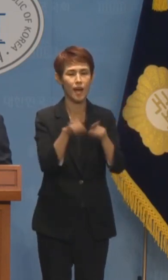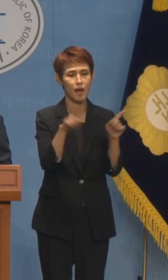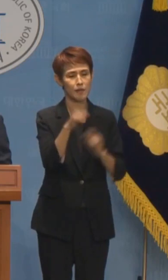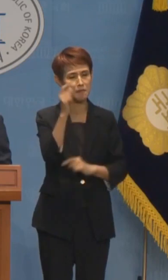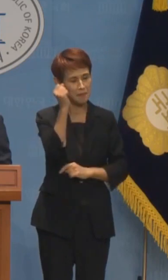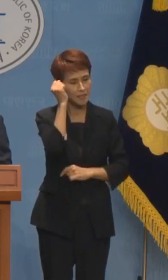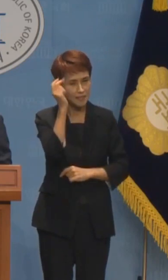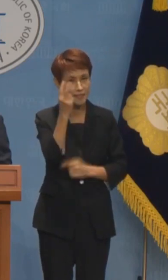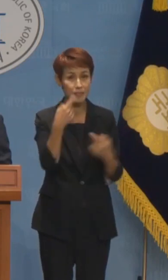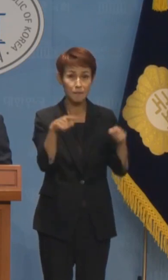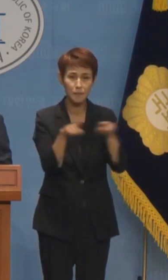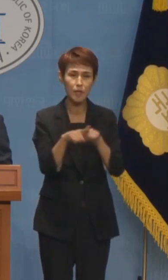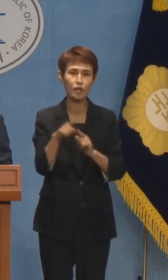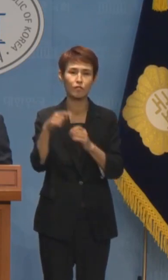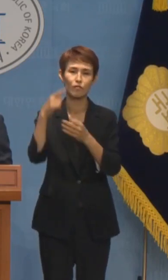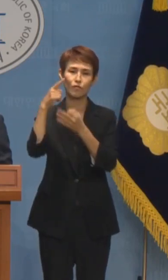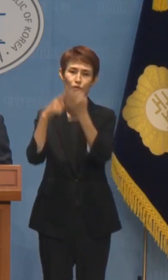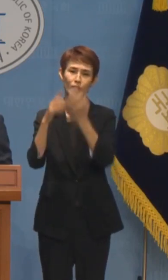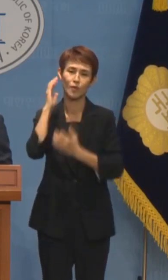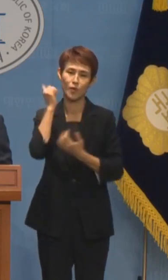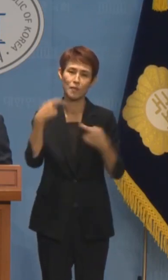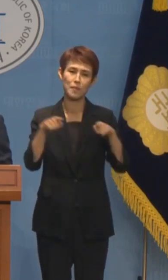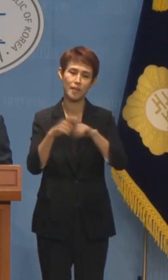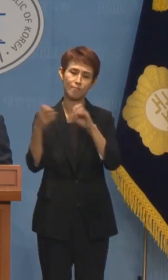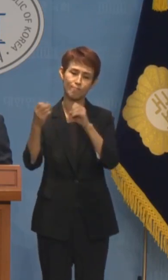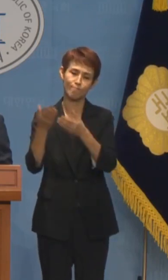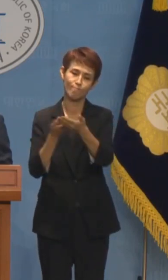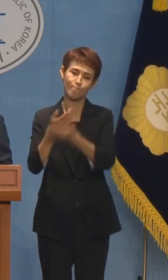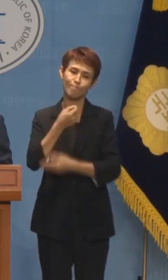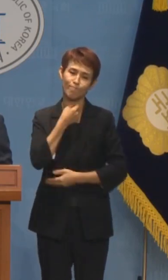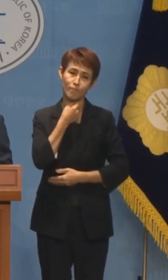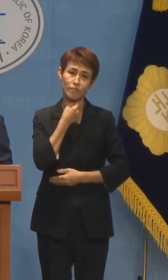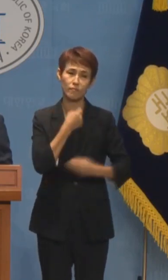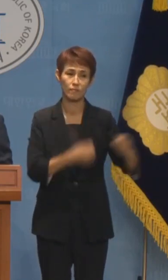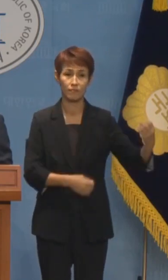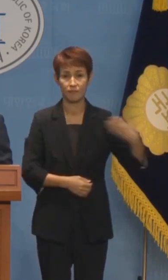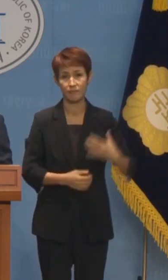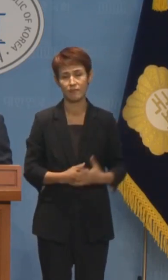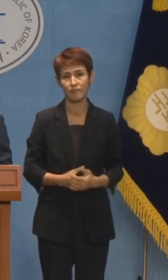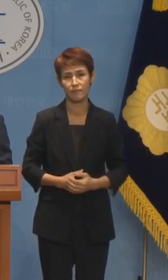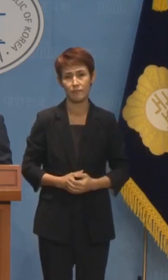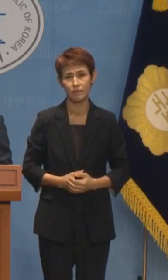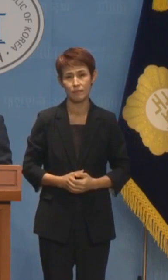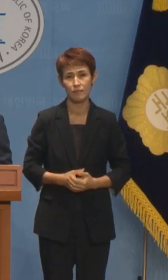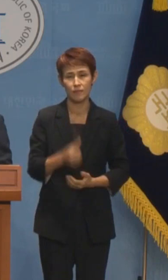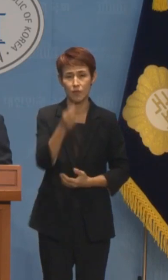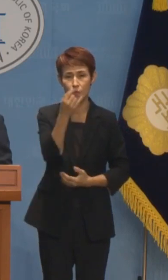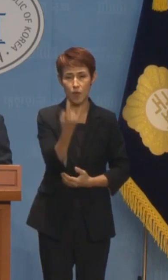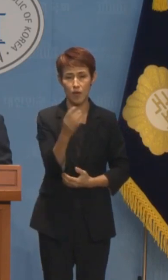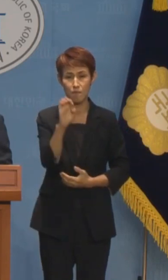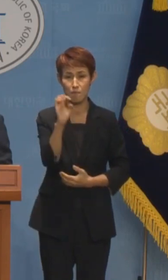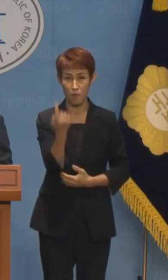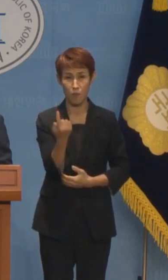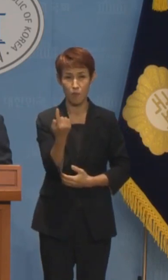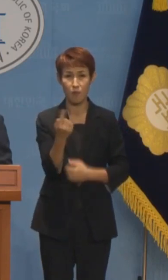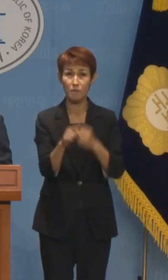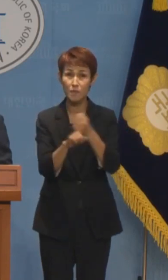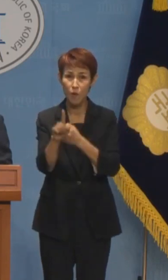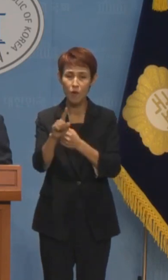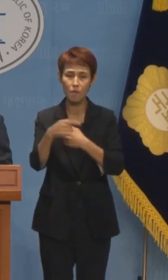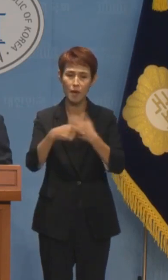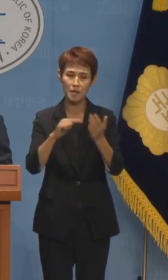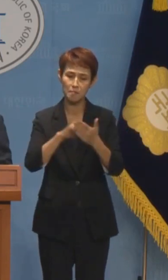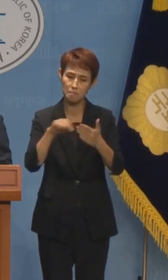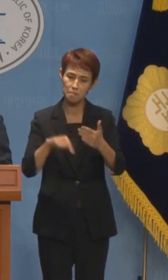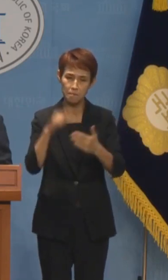대통령과 회포를 풀고 싶다고 했답니다 회포의 사전 정이는 마음속에